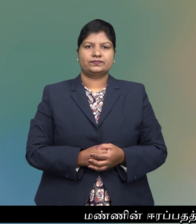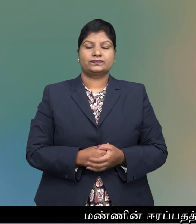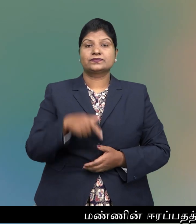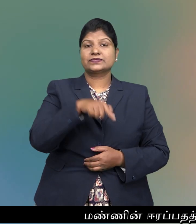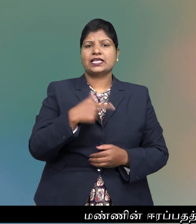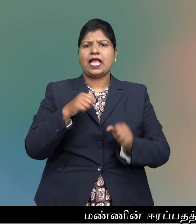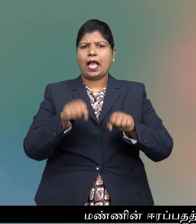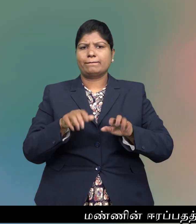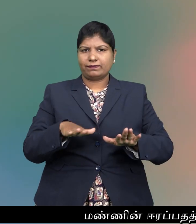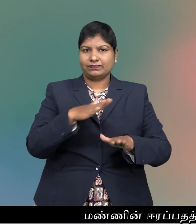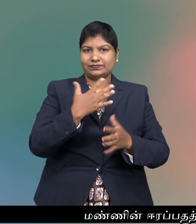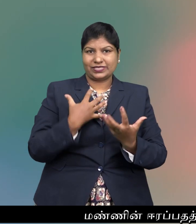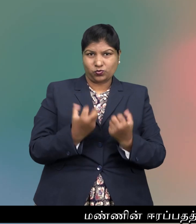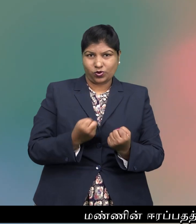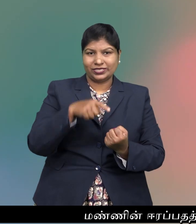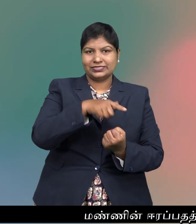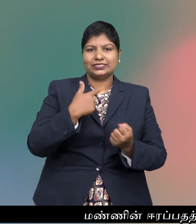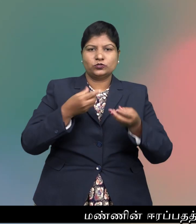மண்ணின் ஈரப்பதத்தை சேமிக்கும் திறன் உள்ளது.